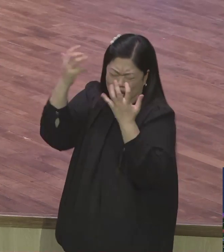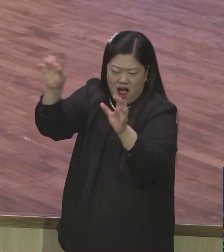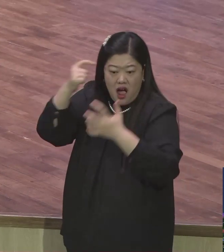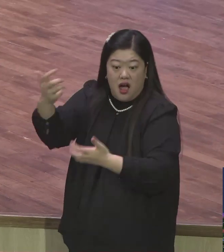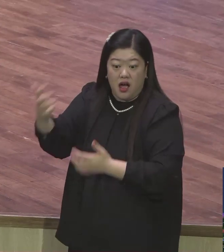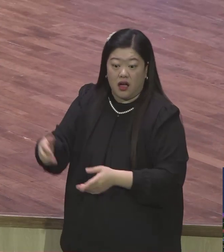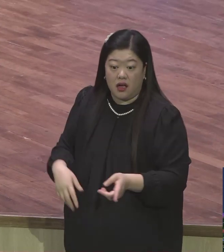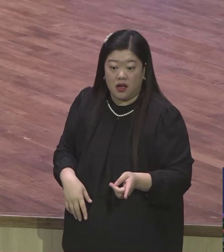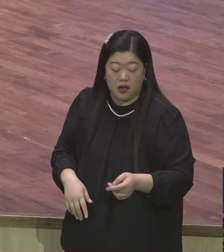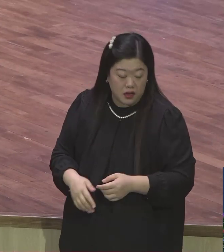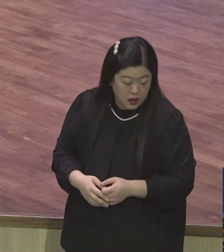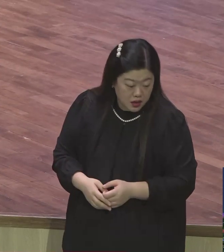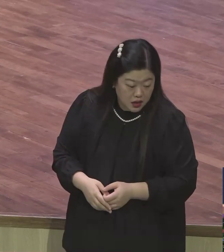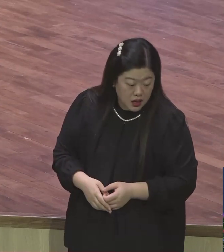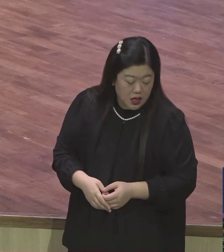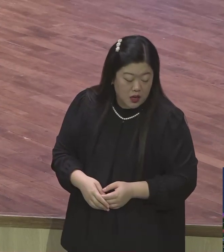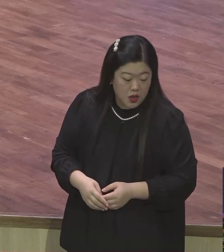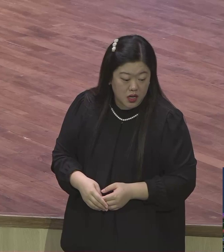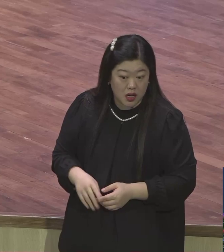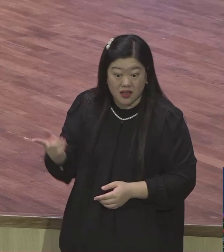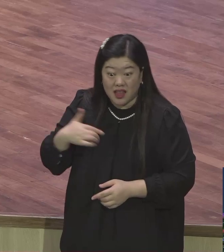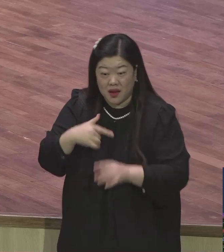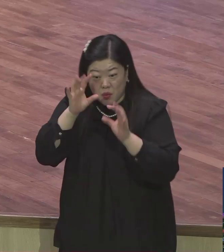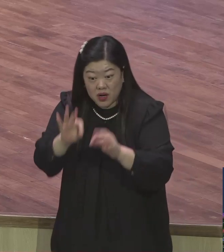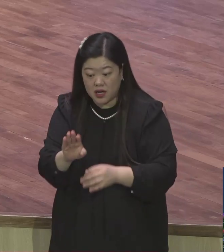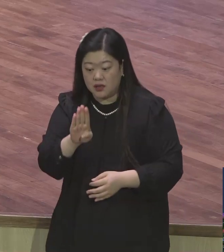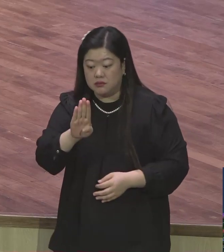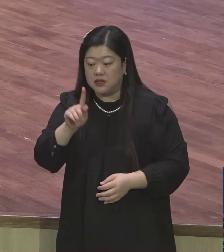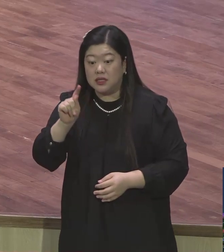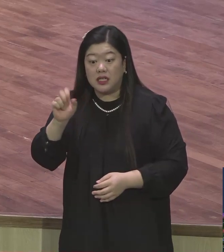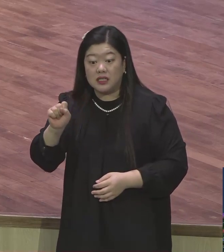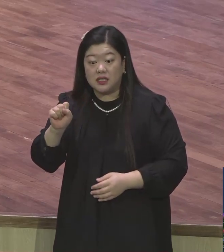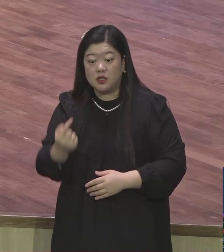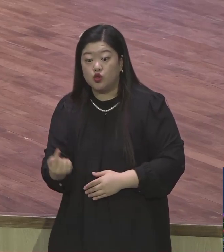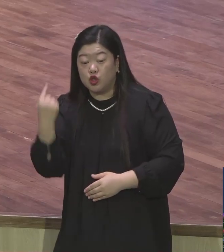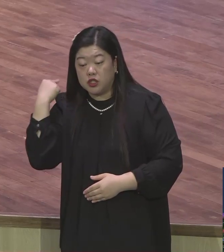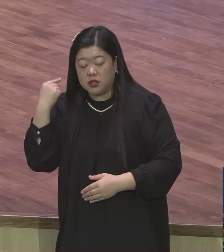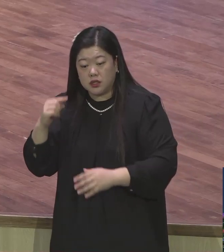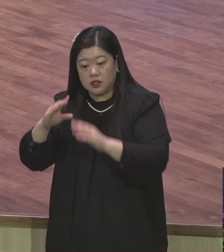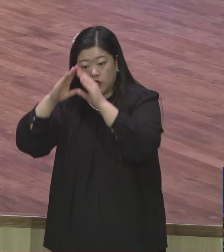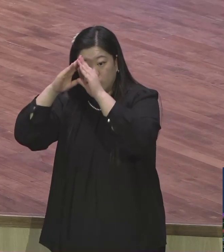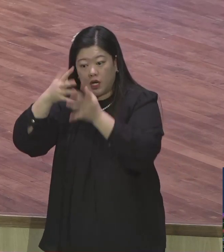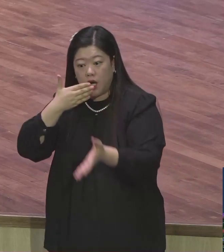거요. 싹 혼을 다 빼버린 거예요.